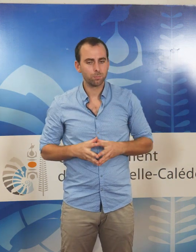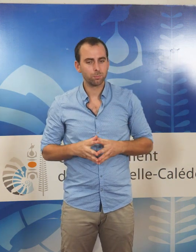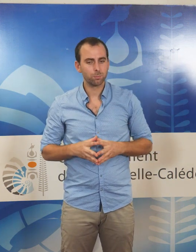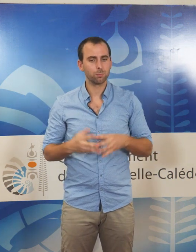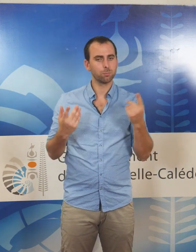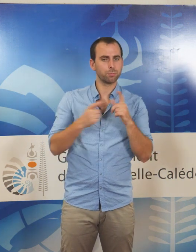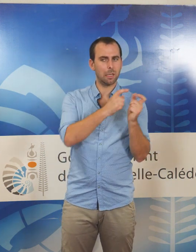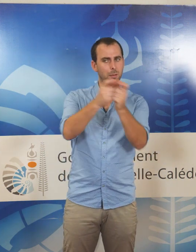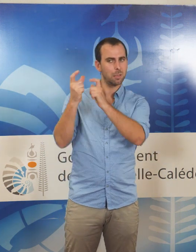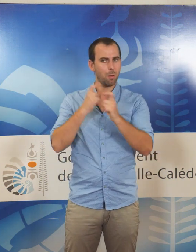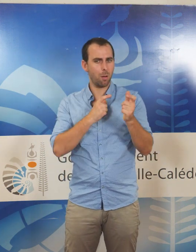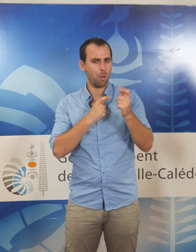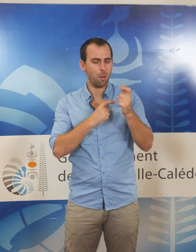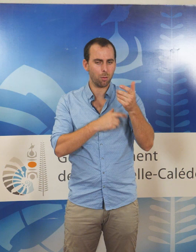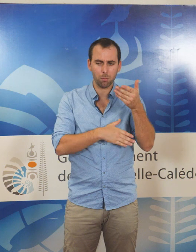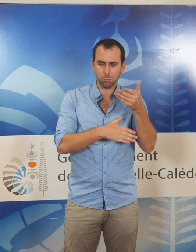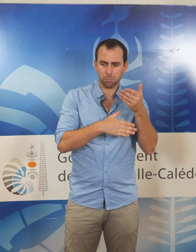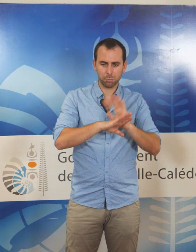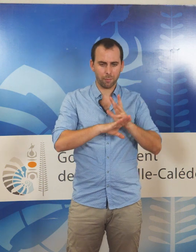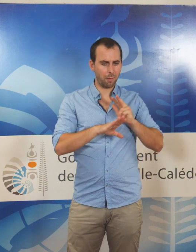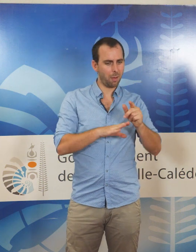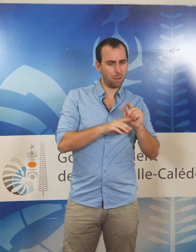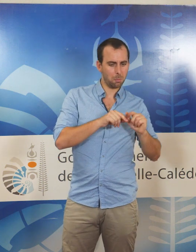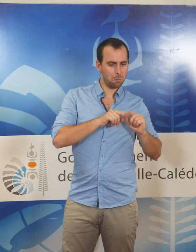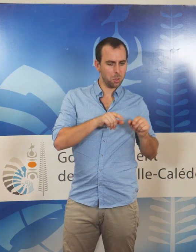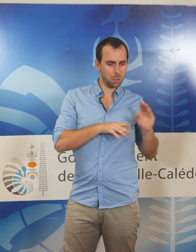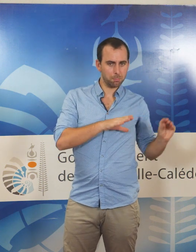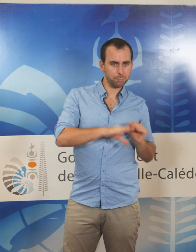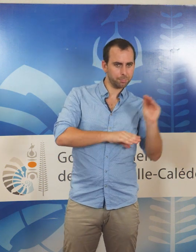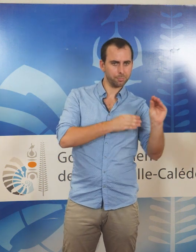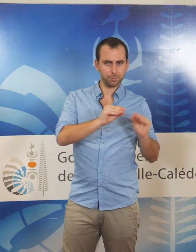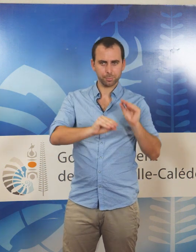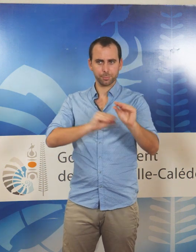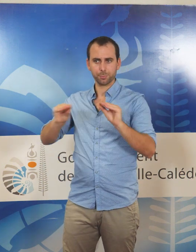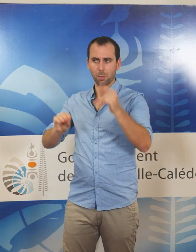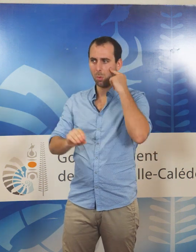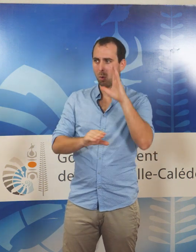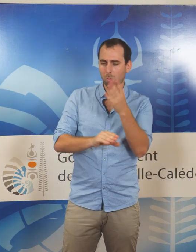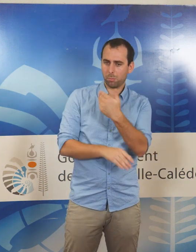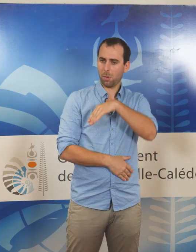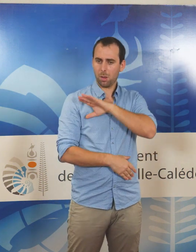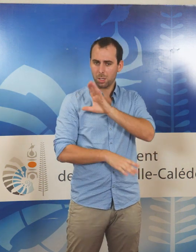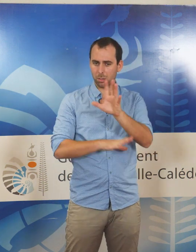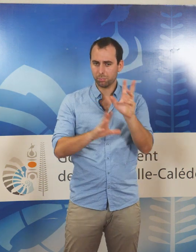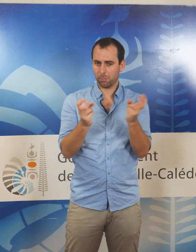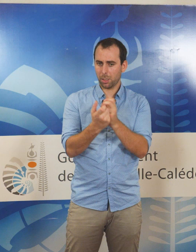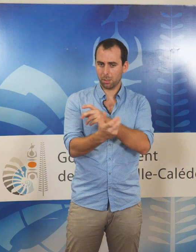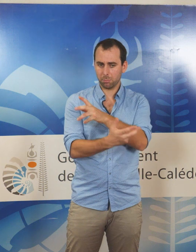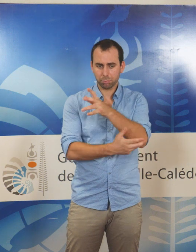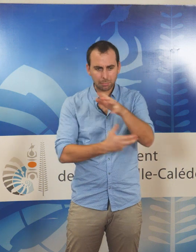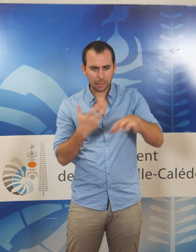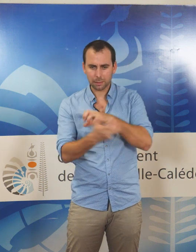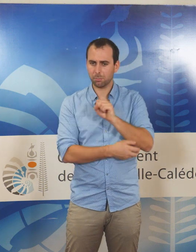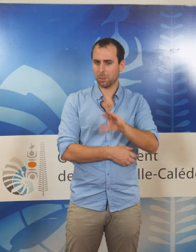pouce aux établissements pour les aider à prendre en charge le coût de cette crise? Je pense à l'achat de matériel